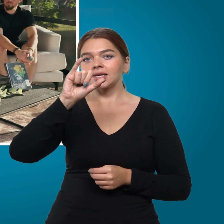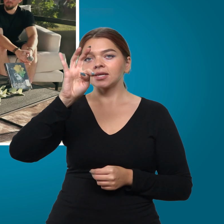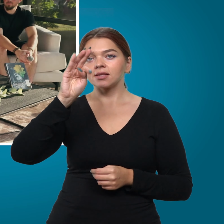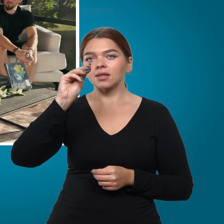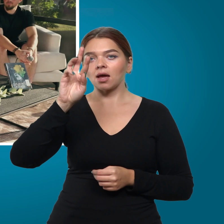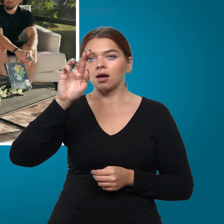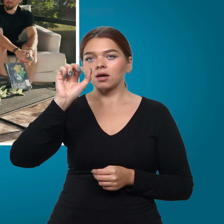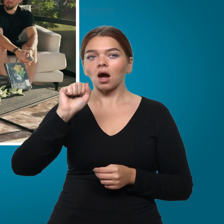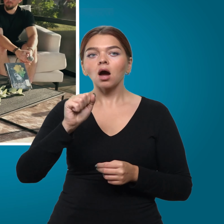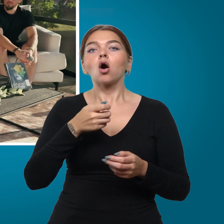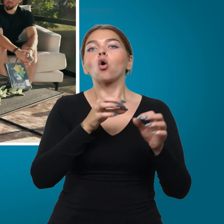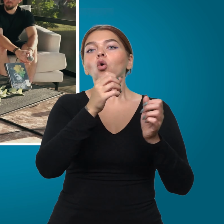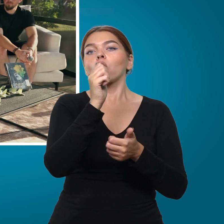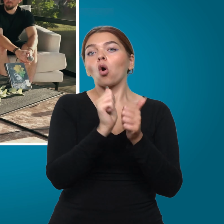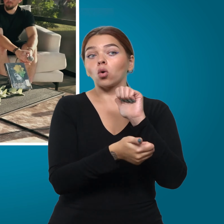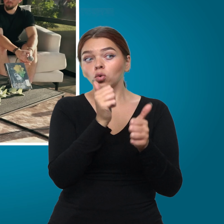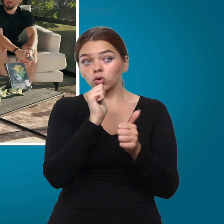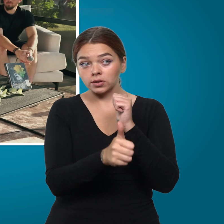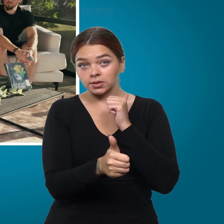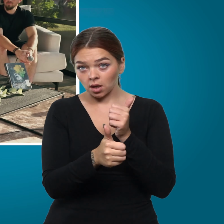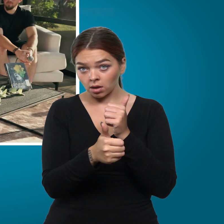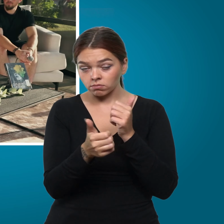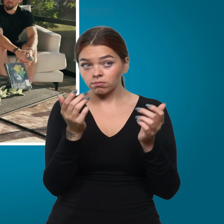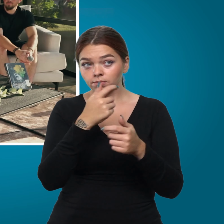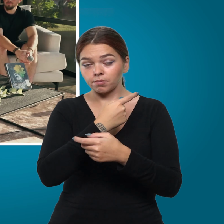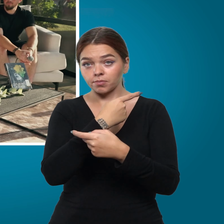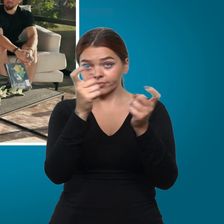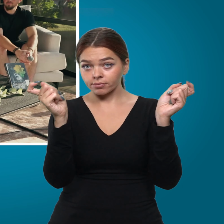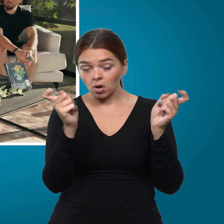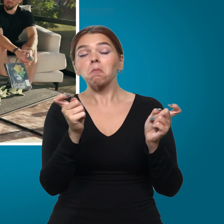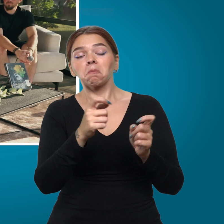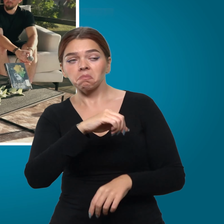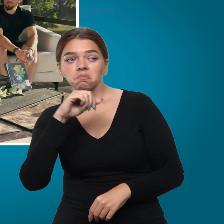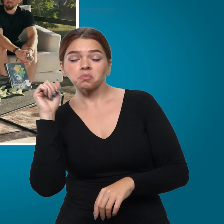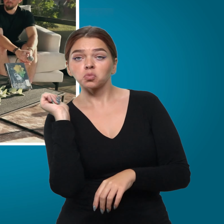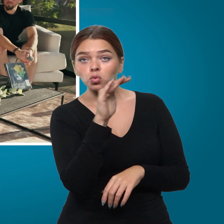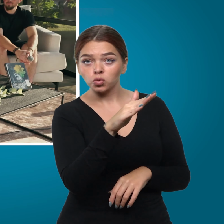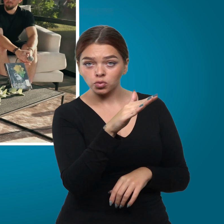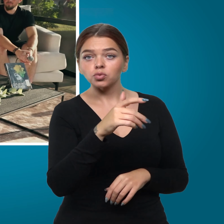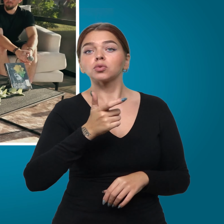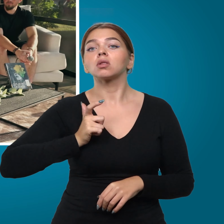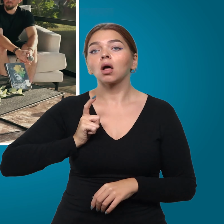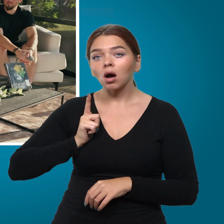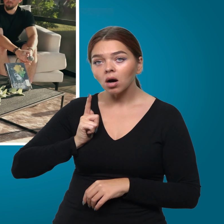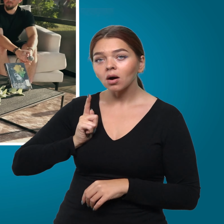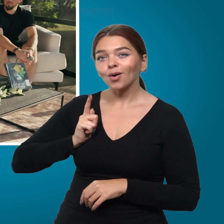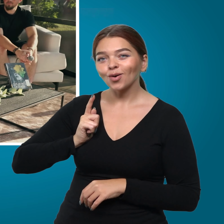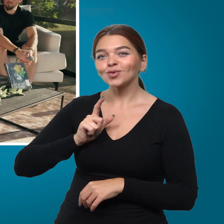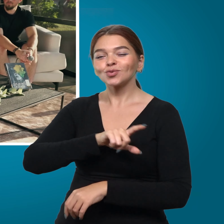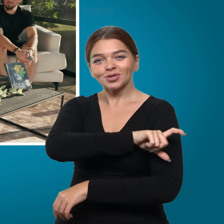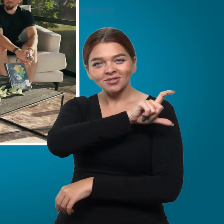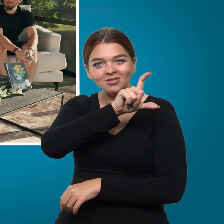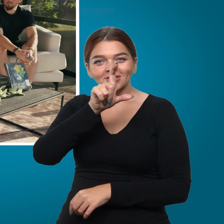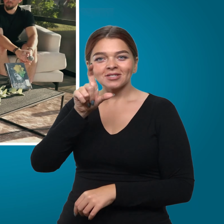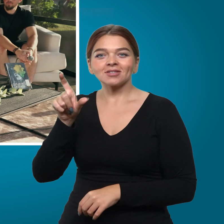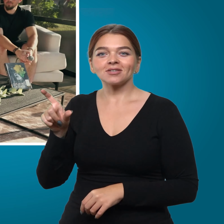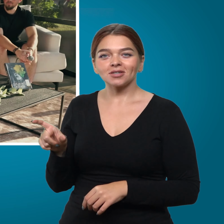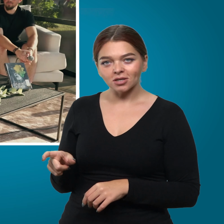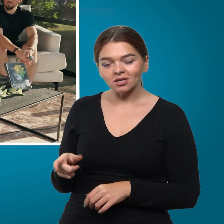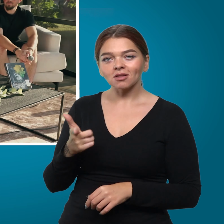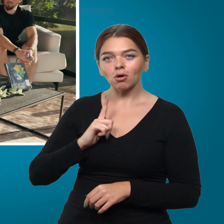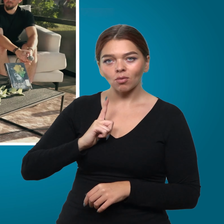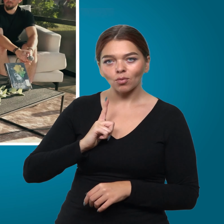užbaigti. Ir užbaigiau, parašiau. Kažkaip pamačiau, kad Alma Litera leidykla organizuoja